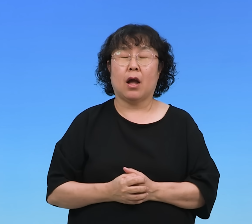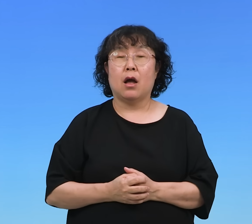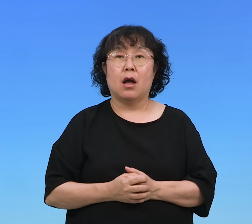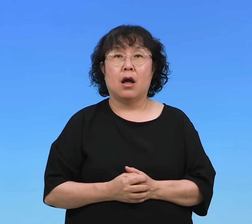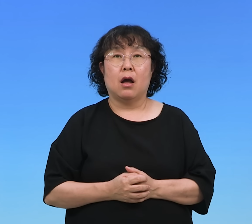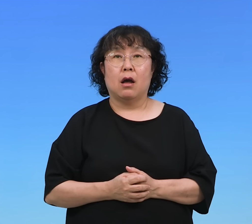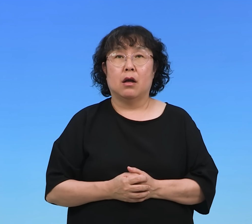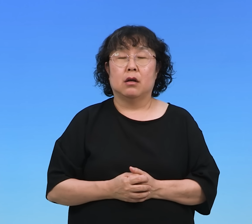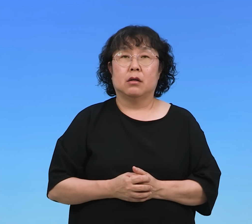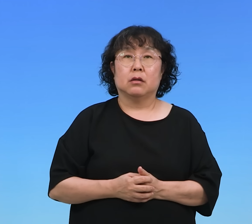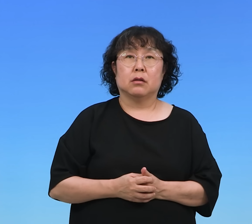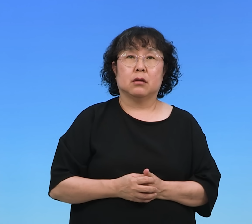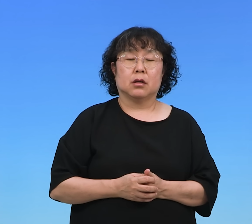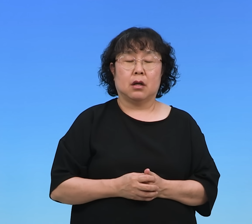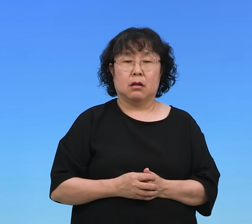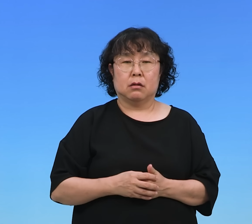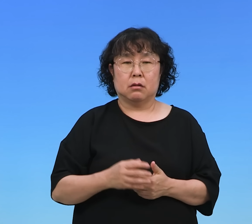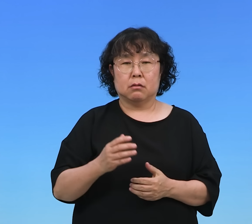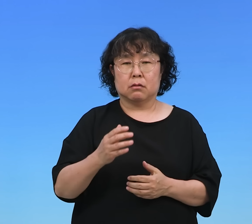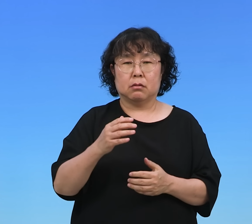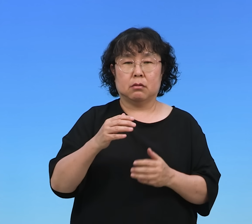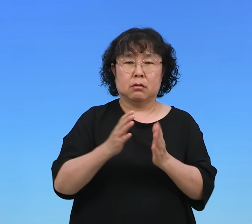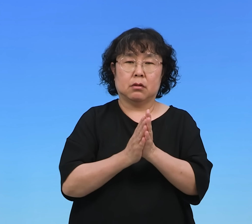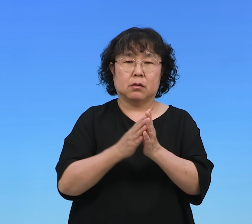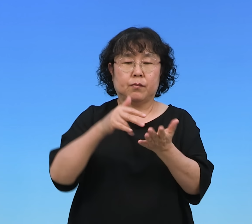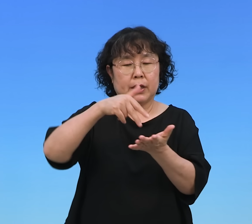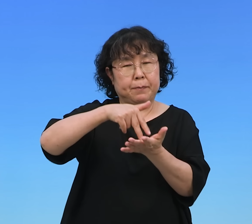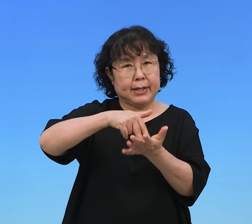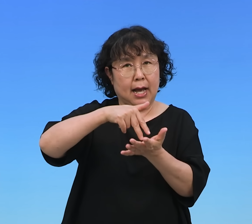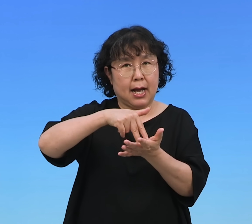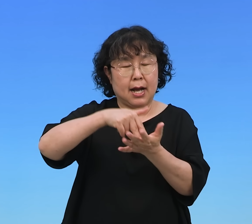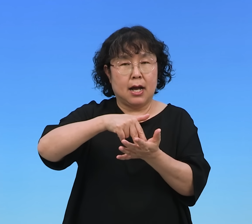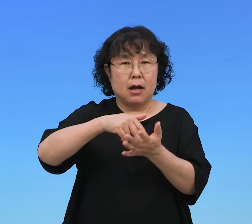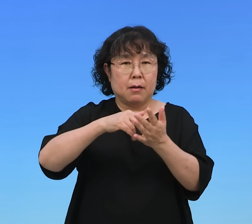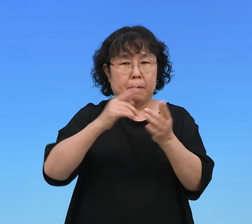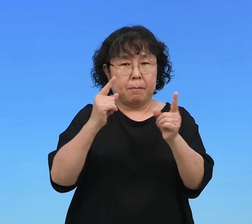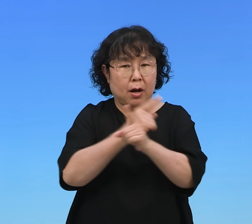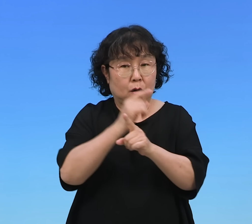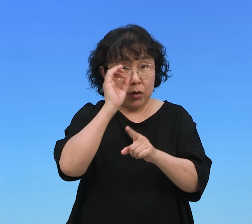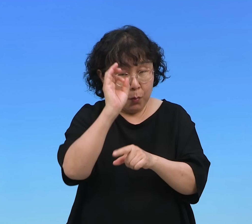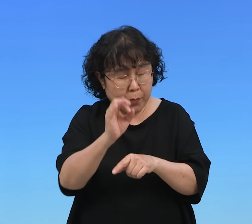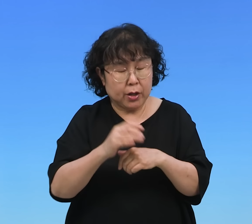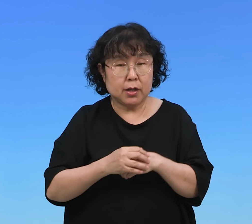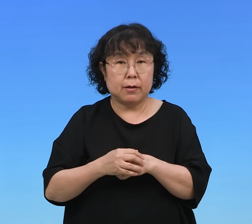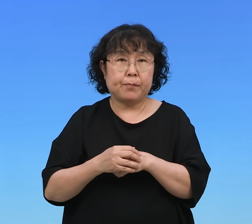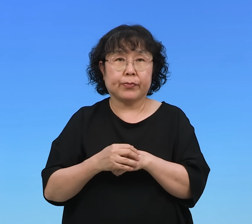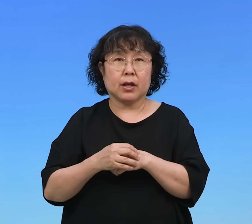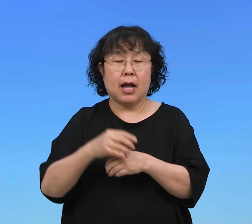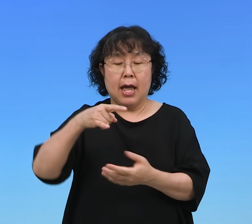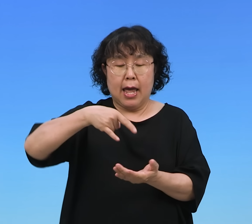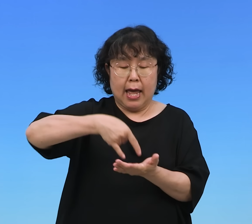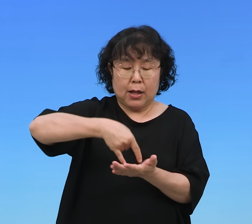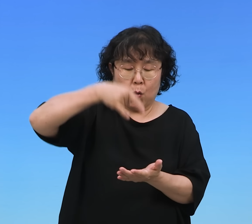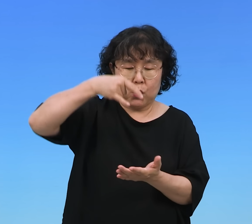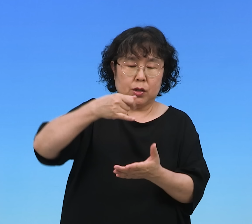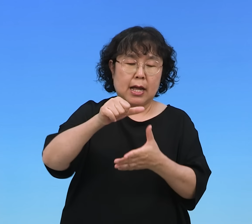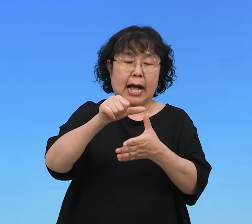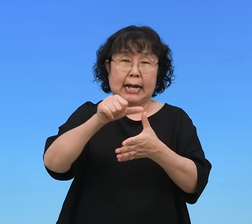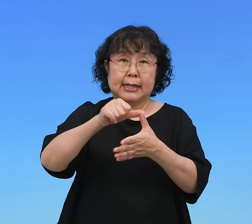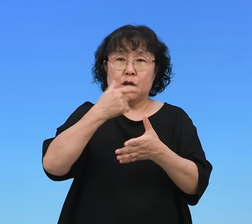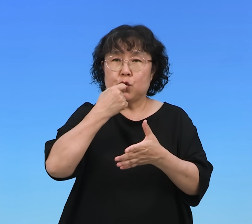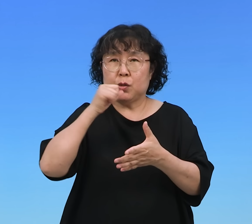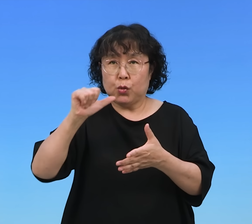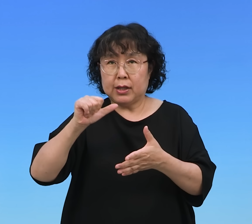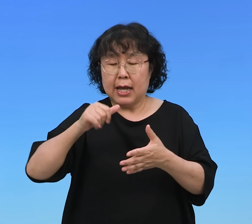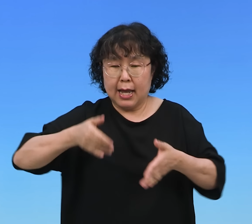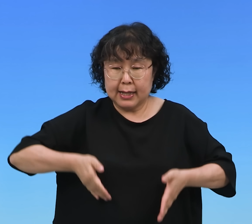달리해서 한번 다시 한번 내용을 보십시오. 창세기 5장 21절부터 보십시오. 에녹은 65세에 무두셀라를 낳았고